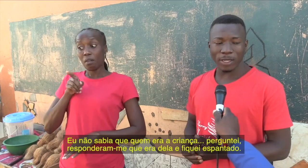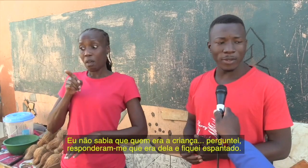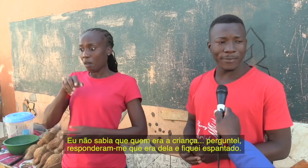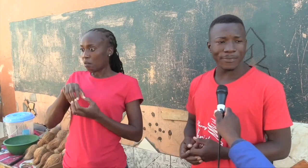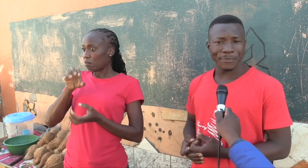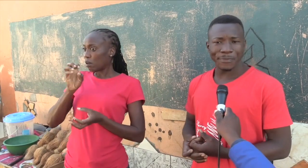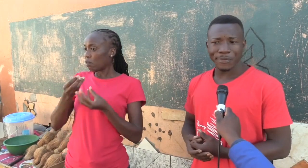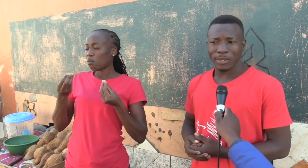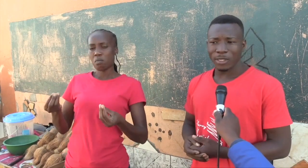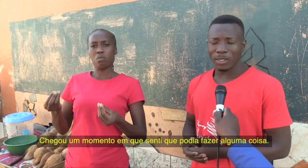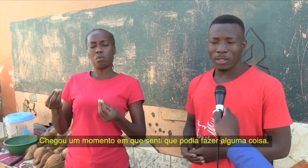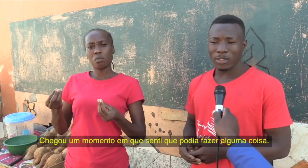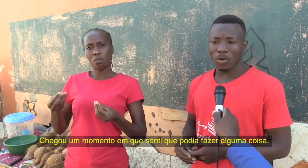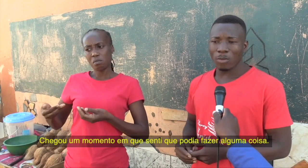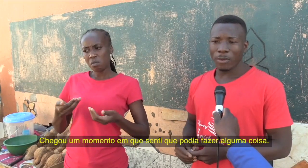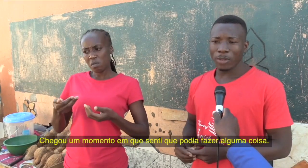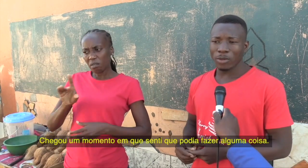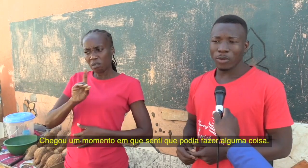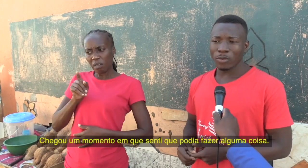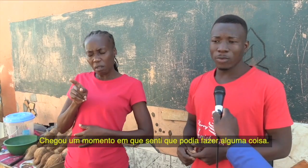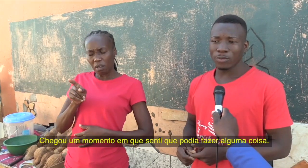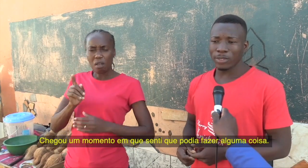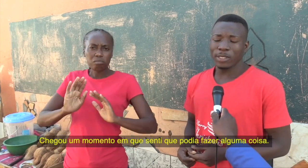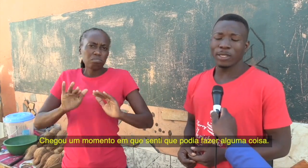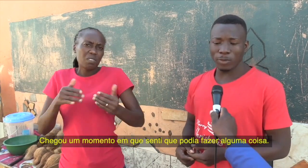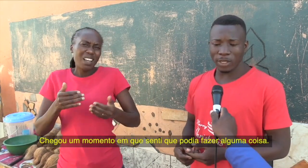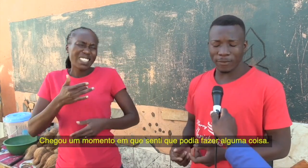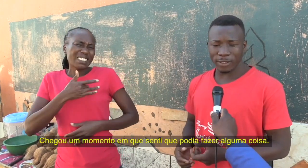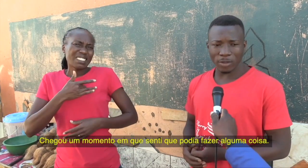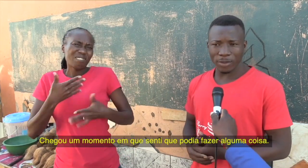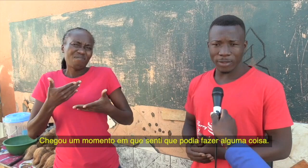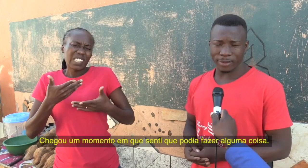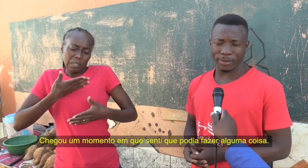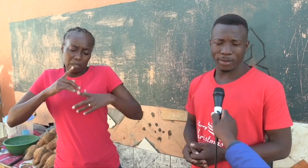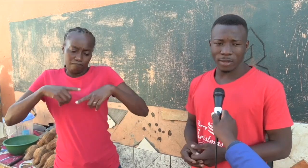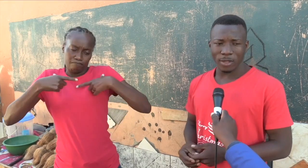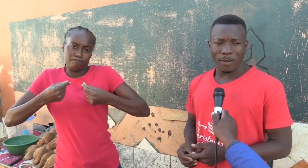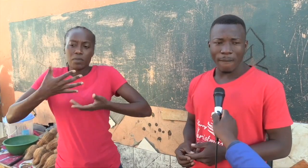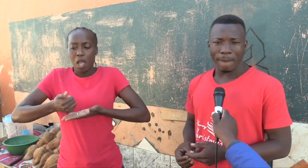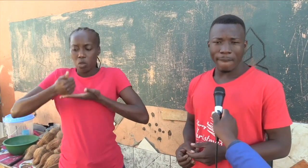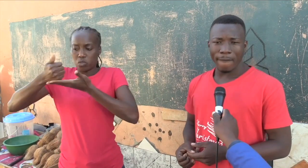fiquei espantado e chegou um momento onde eu me senti que poderia fazer alguma coisa